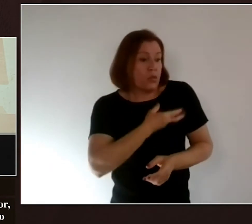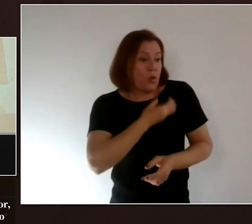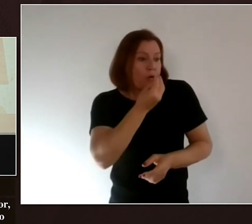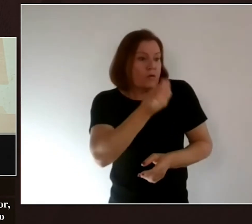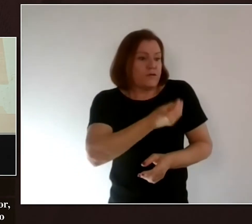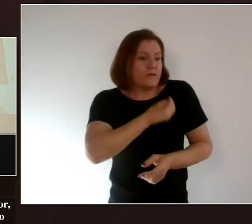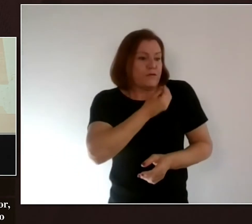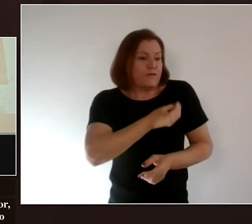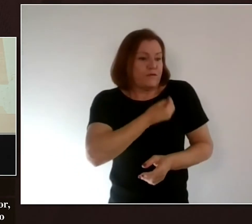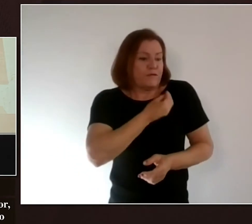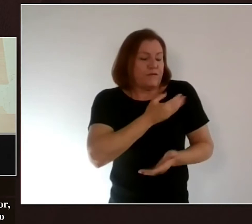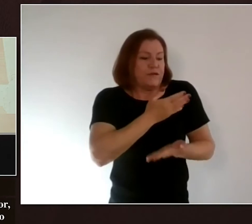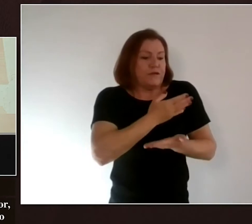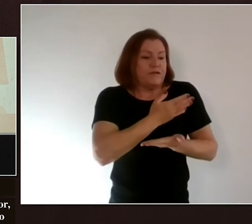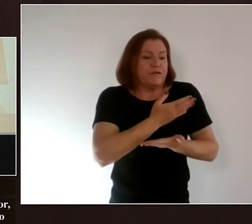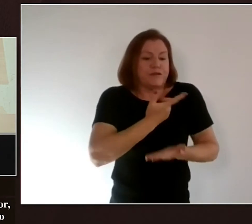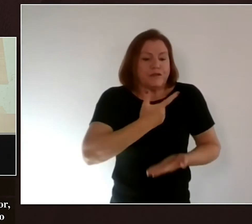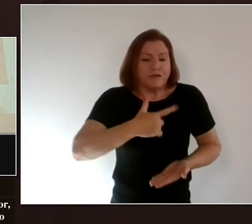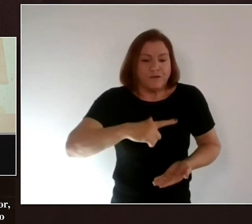do Senhor, de